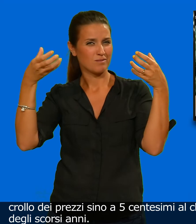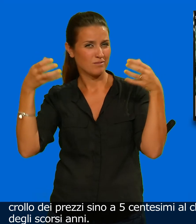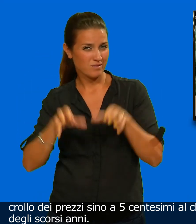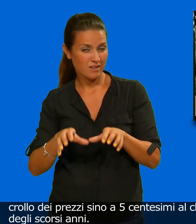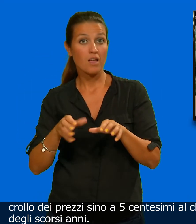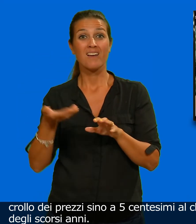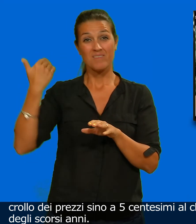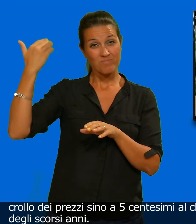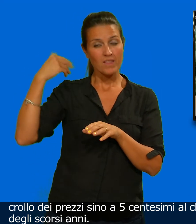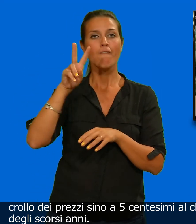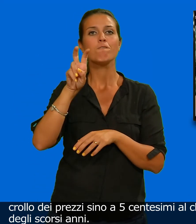ai 20 degli scorsi anni